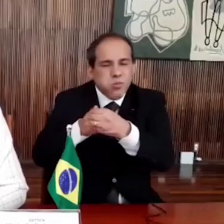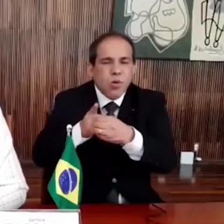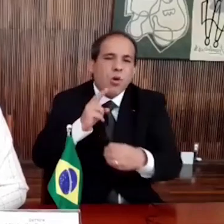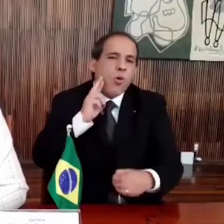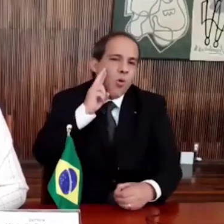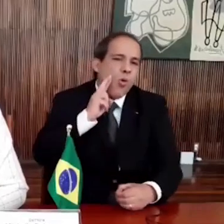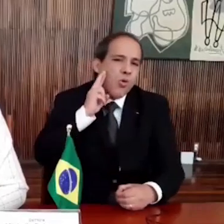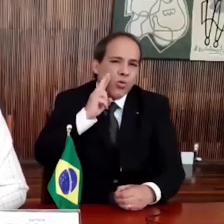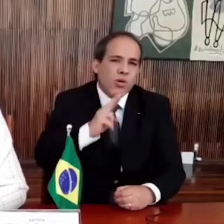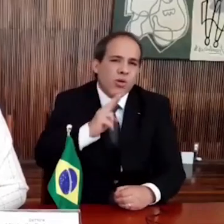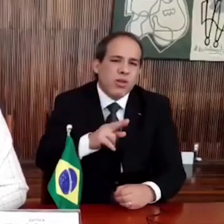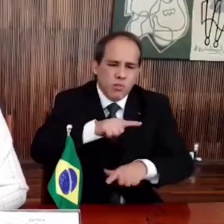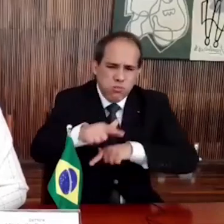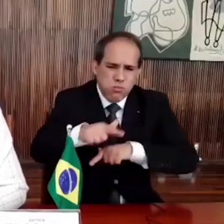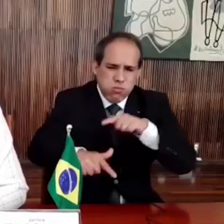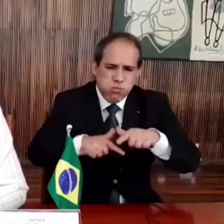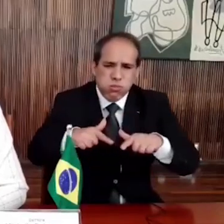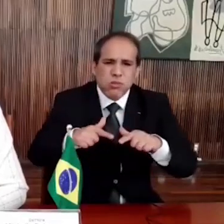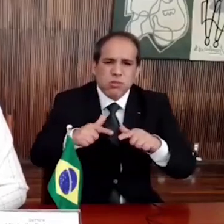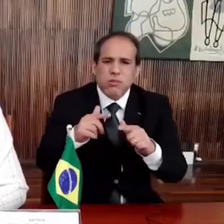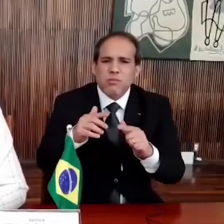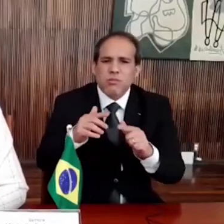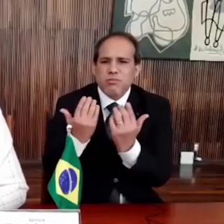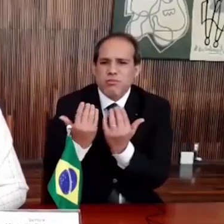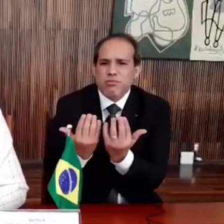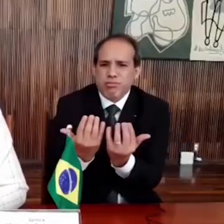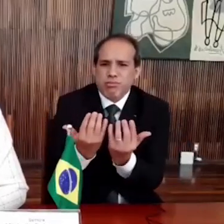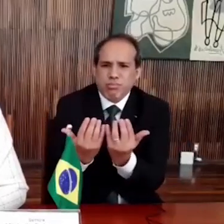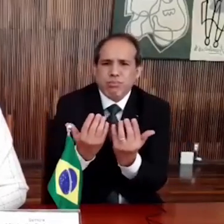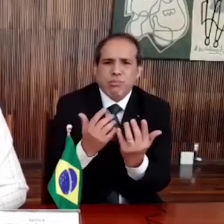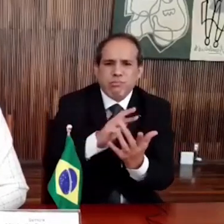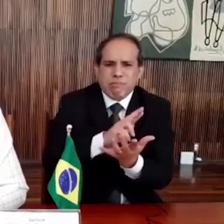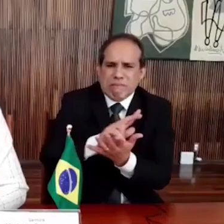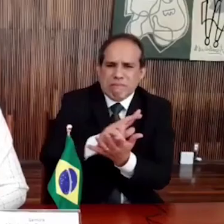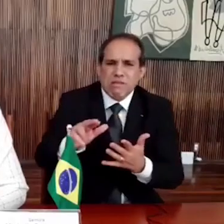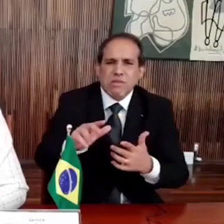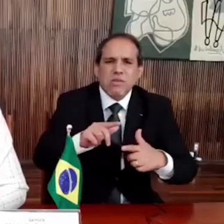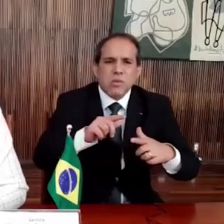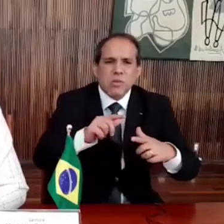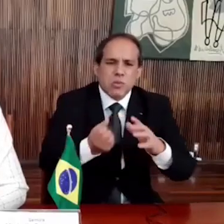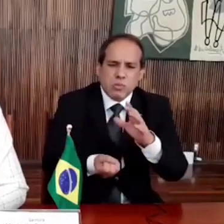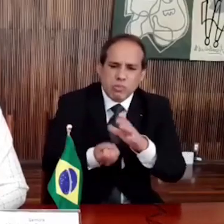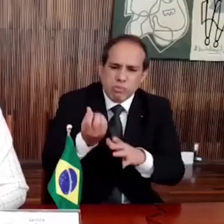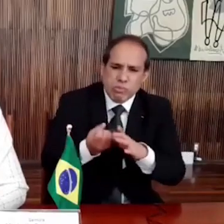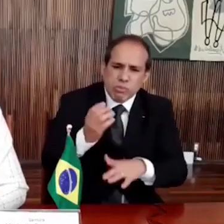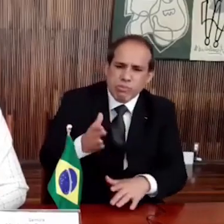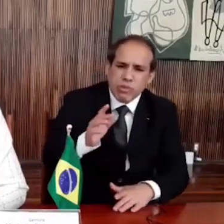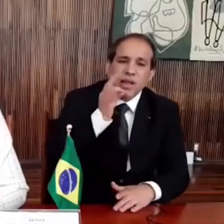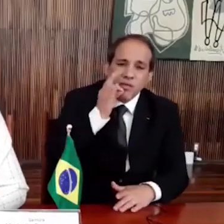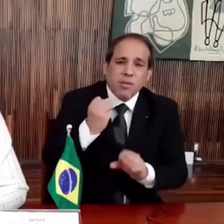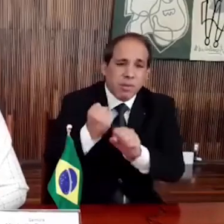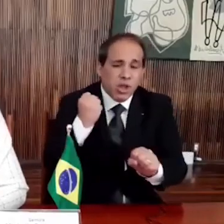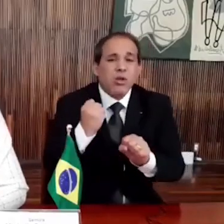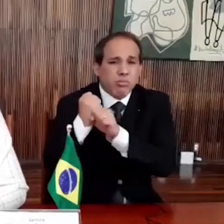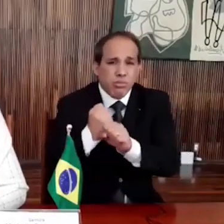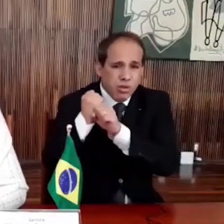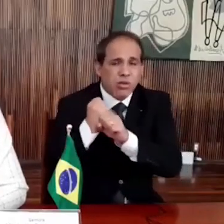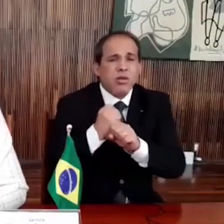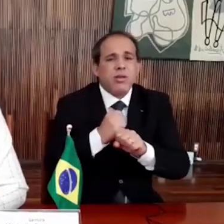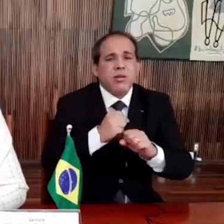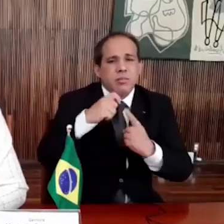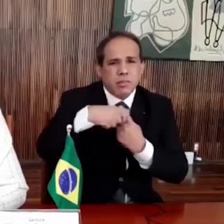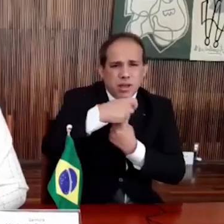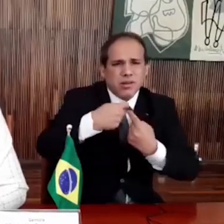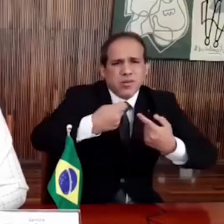na lavoura há mais de 20 anos com o plantio de café, mandioca, banana, cará e outras